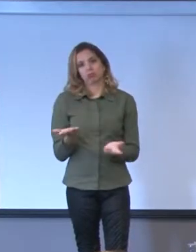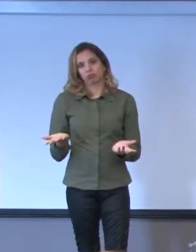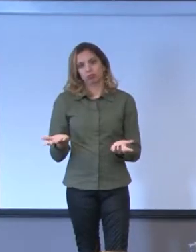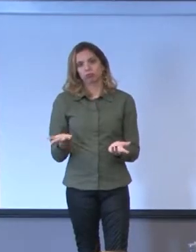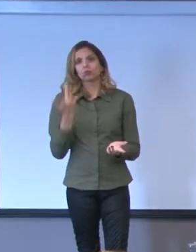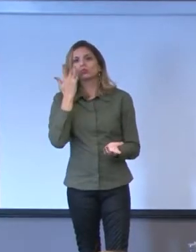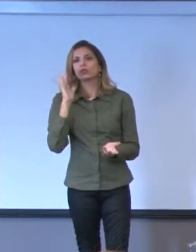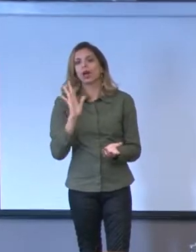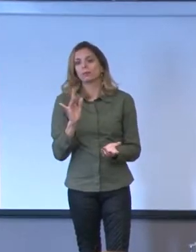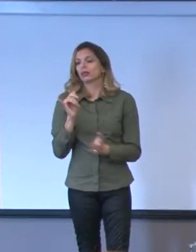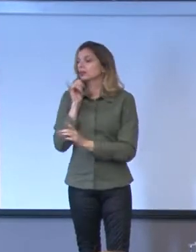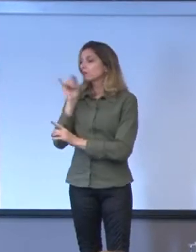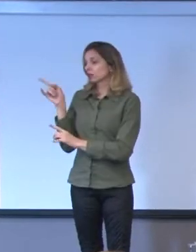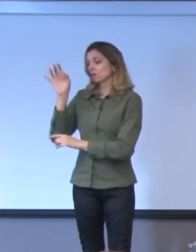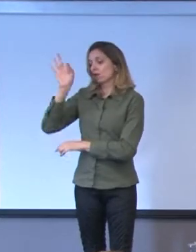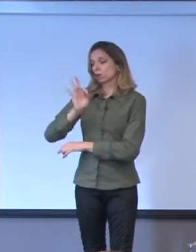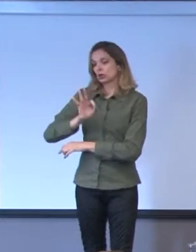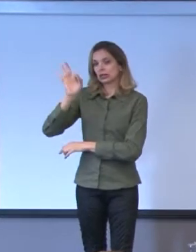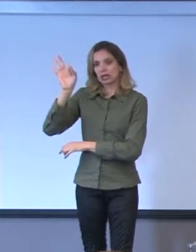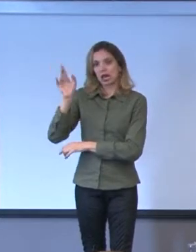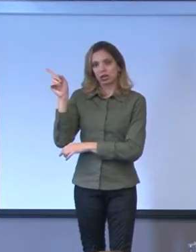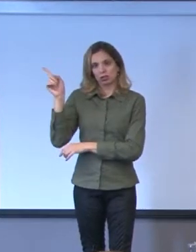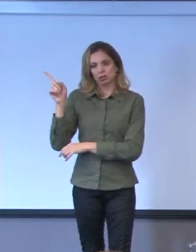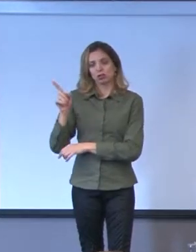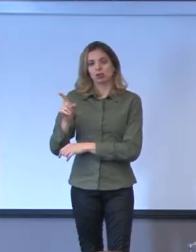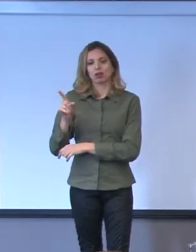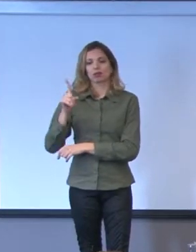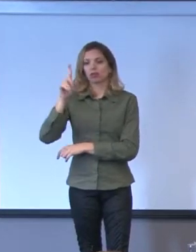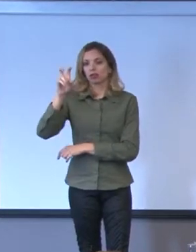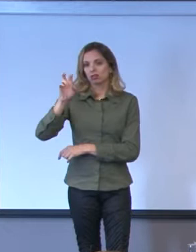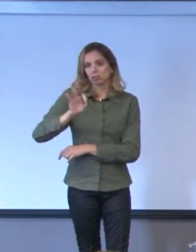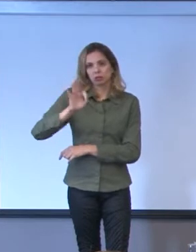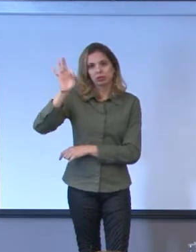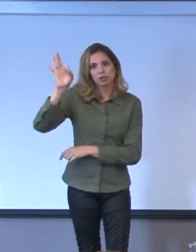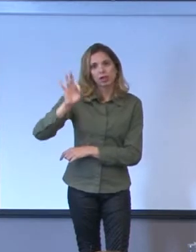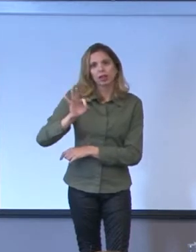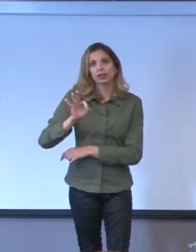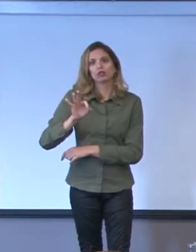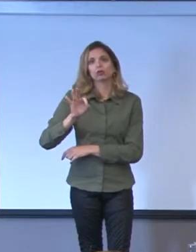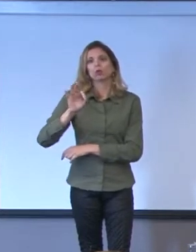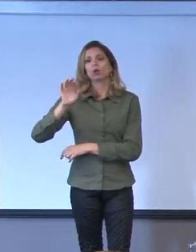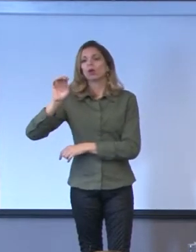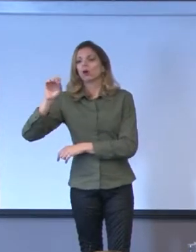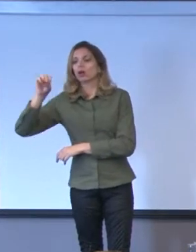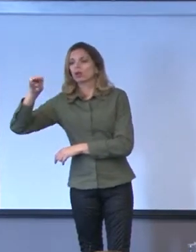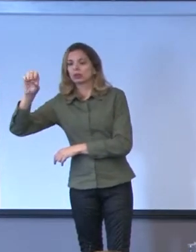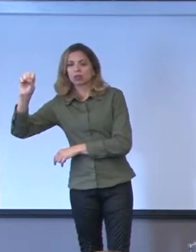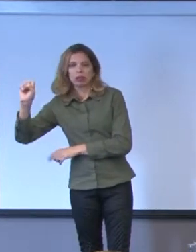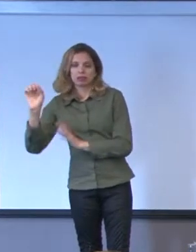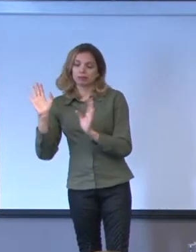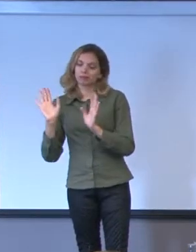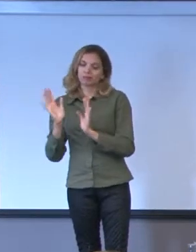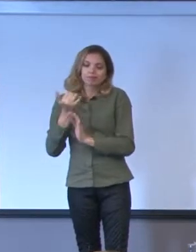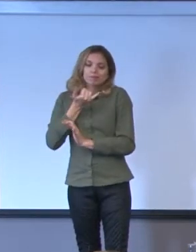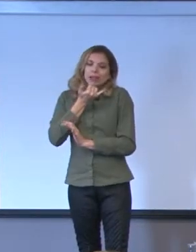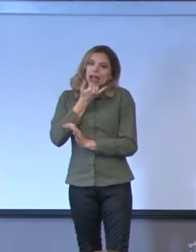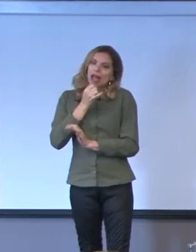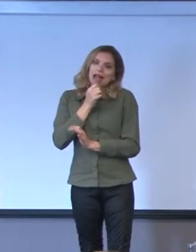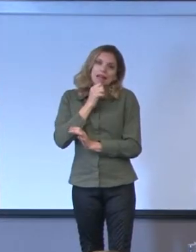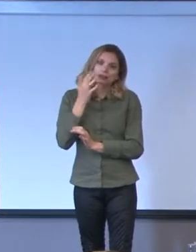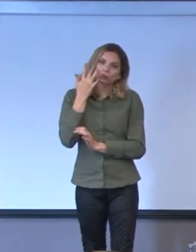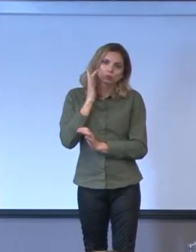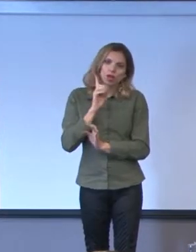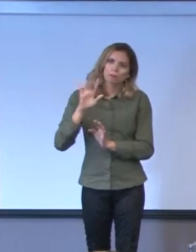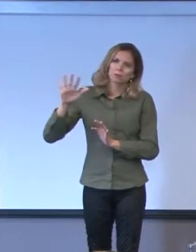Esse percentual que você citou de 15%, né, 15% vindo da OMS, enfim, é um percentual que a gente usa como